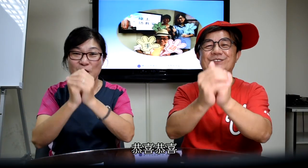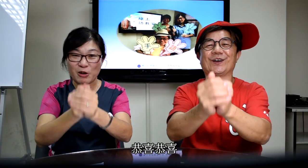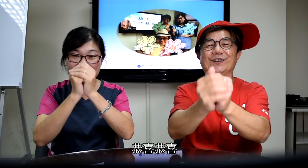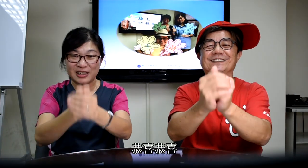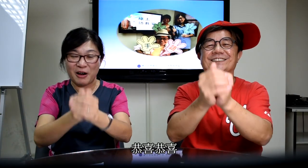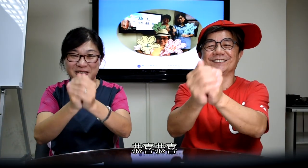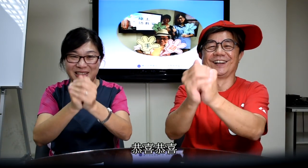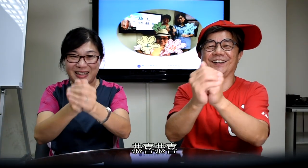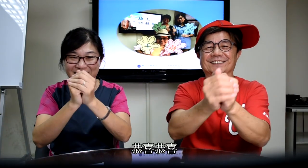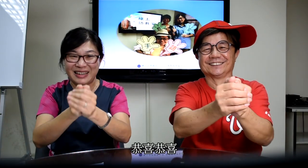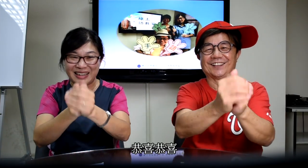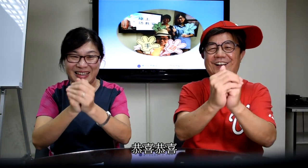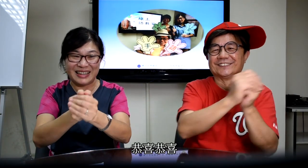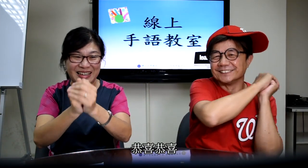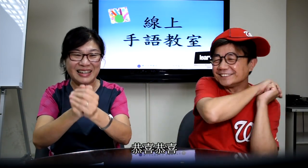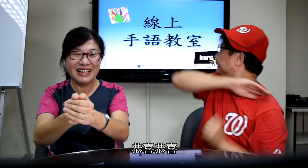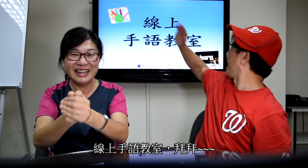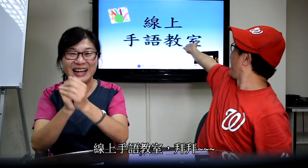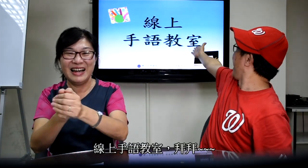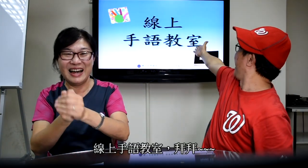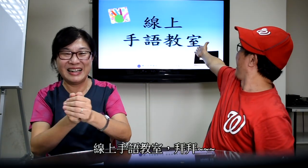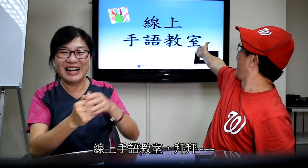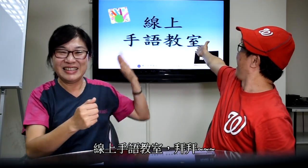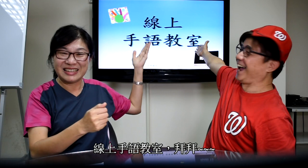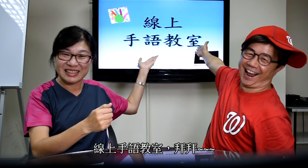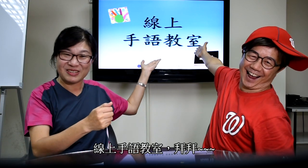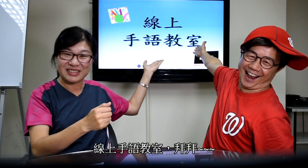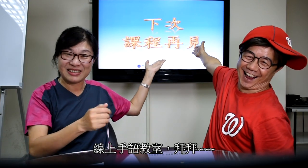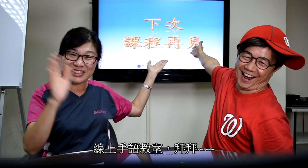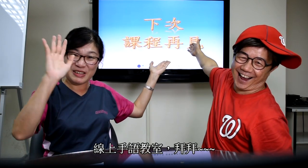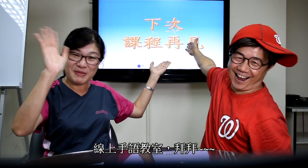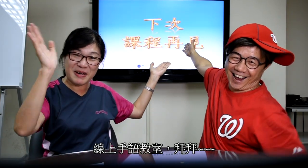恭喜恭喜！线上手语教室，拜拜。